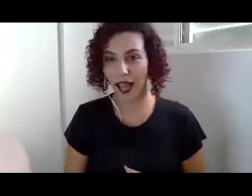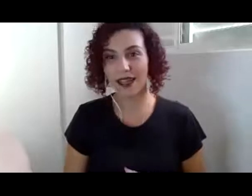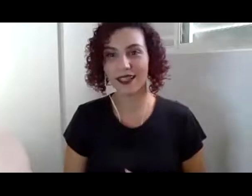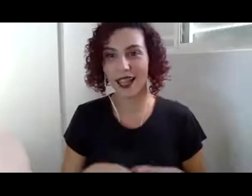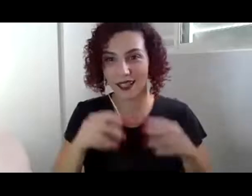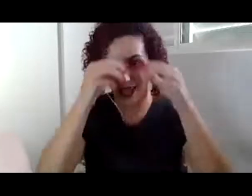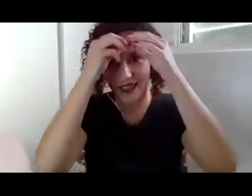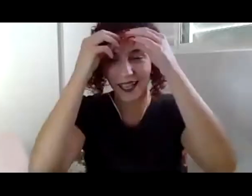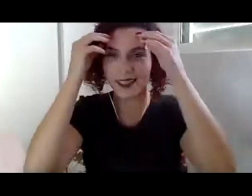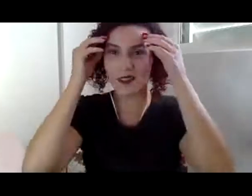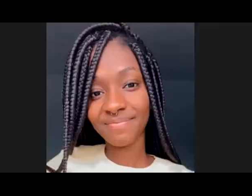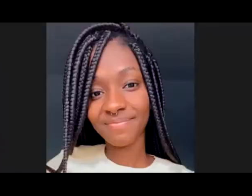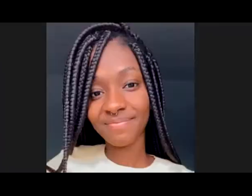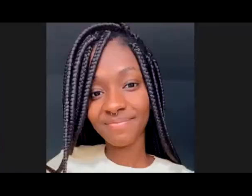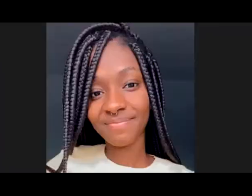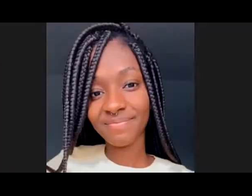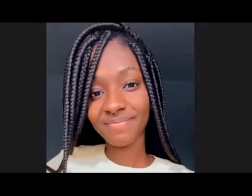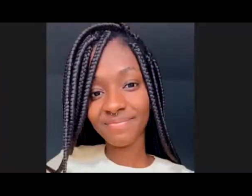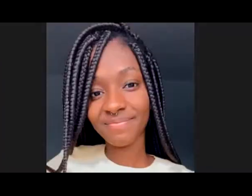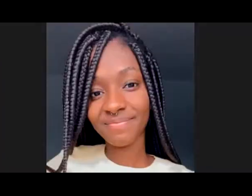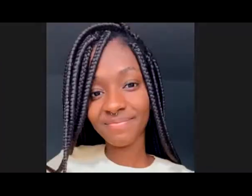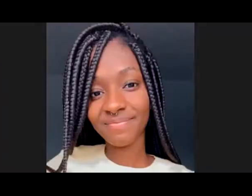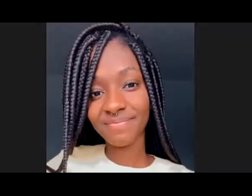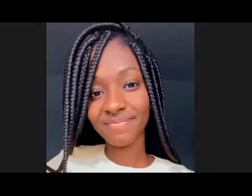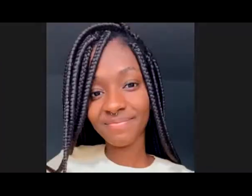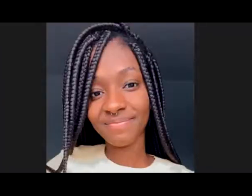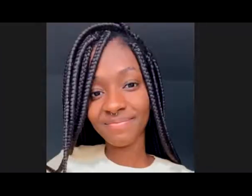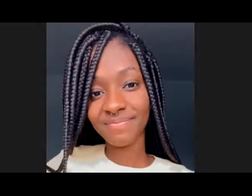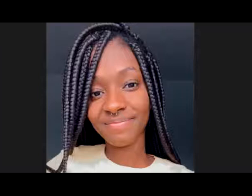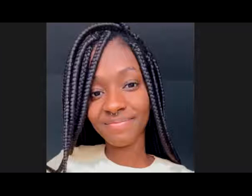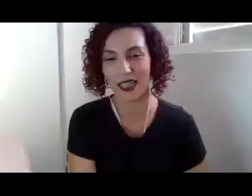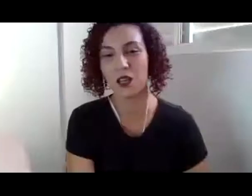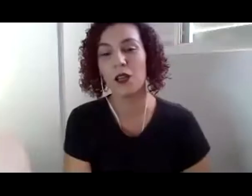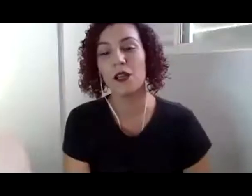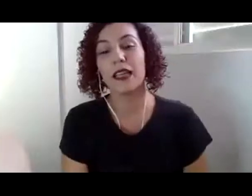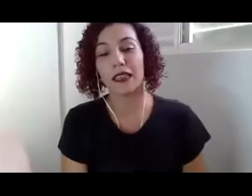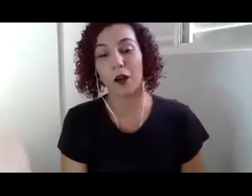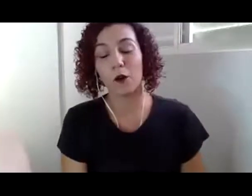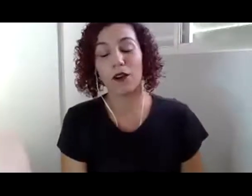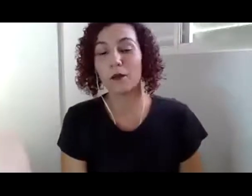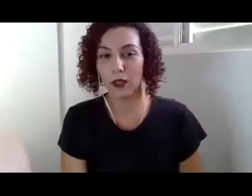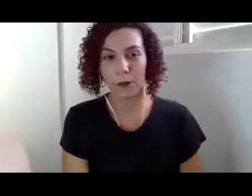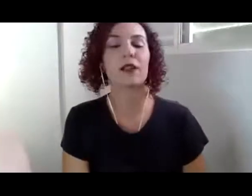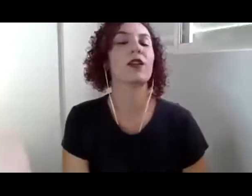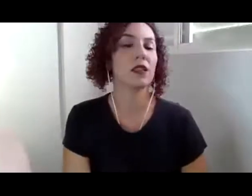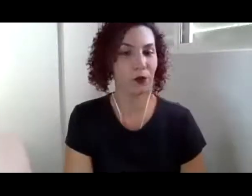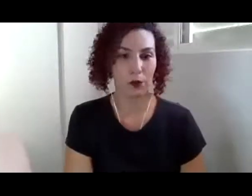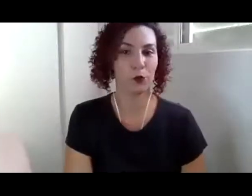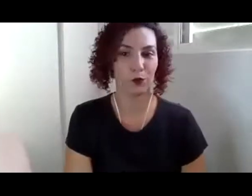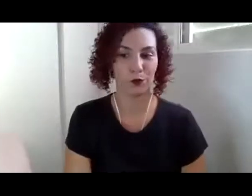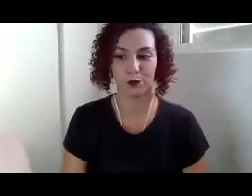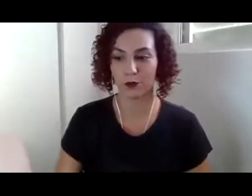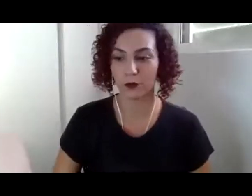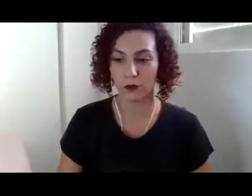que ter cara, tá, né? Tá tatuado na testa, surdo tem alguma cara específica, né? Assim. Então, vale muito a pena ver esse